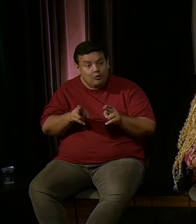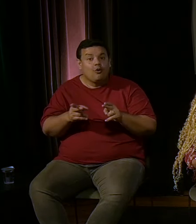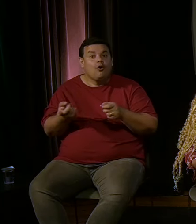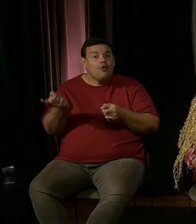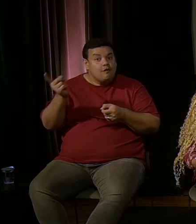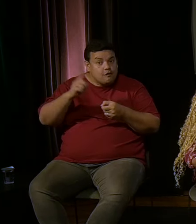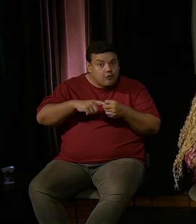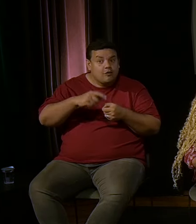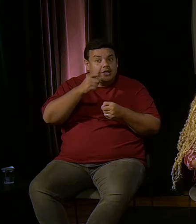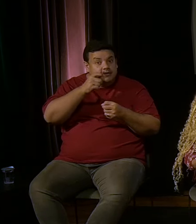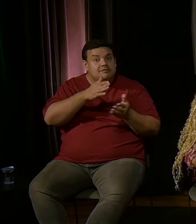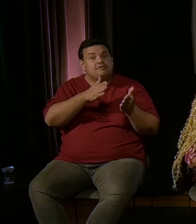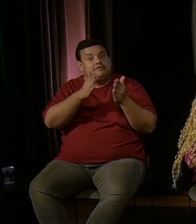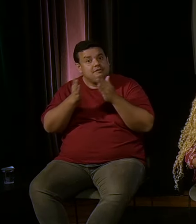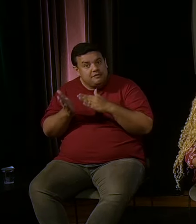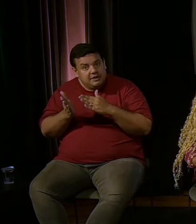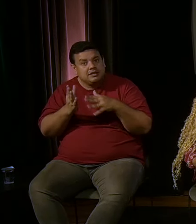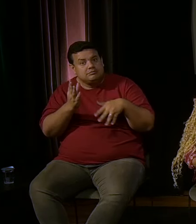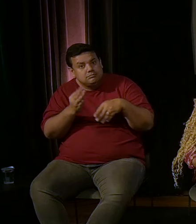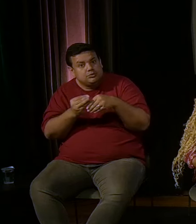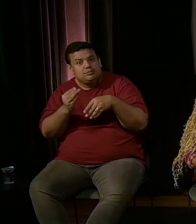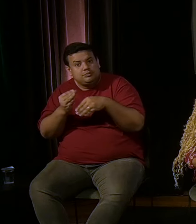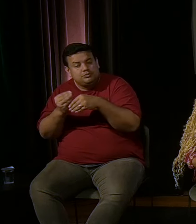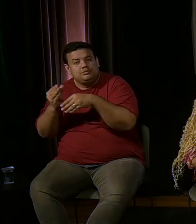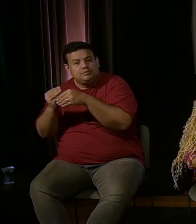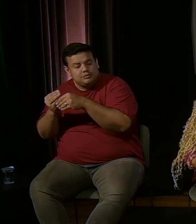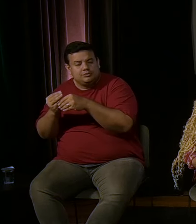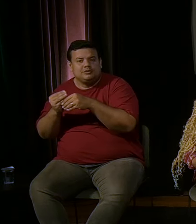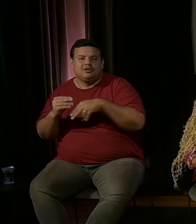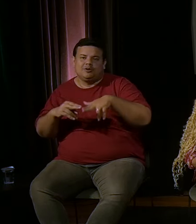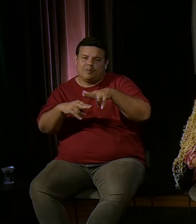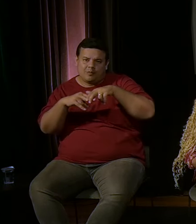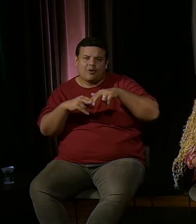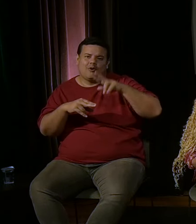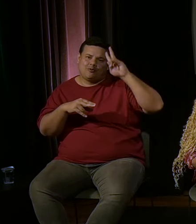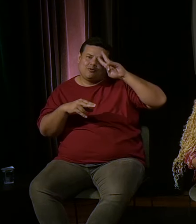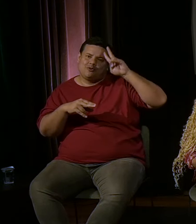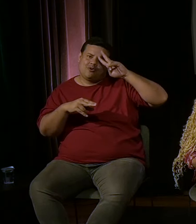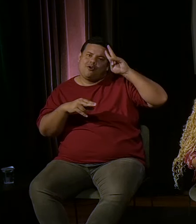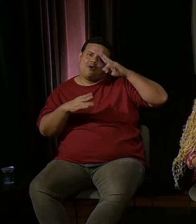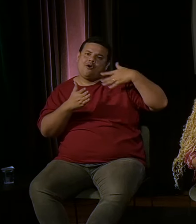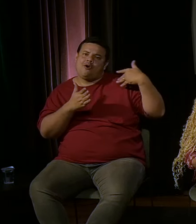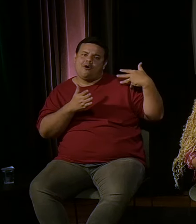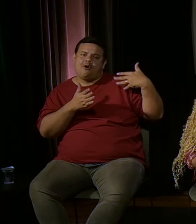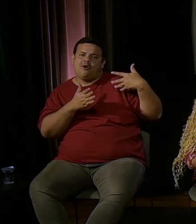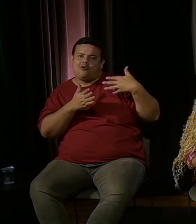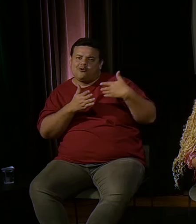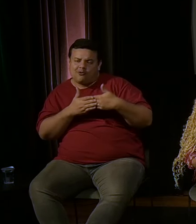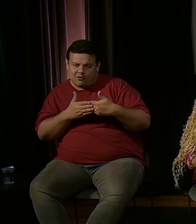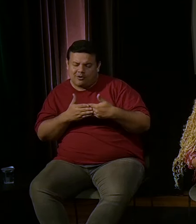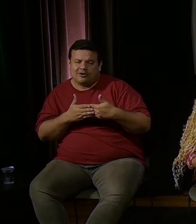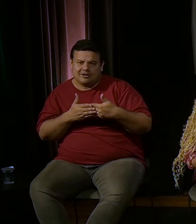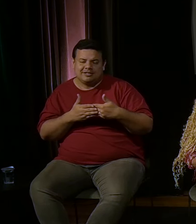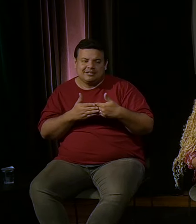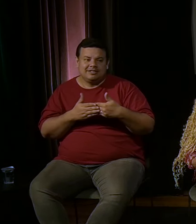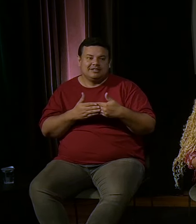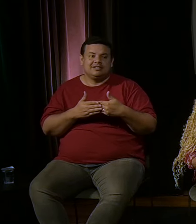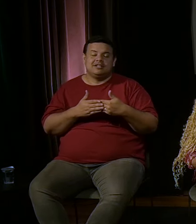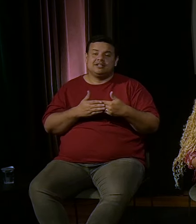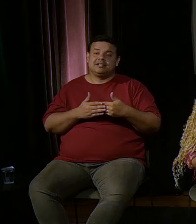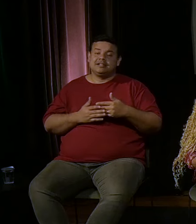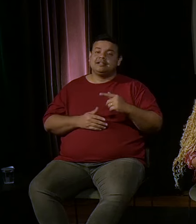de vista histórico e agregador para o contexto, para que a gente tivesse ele não